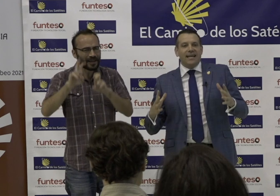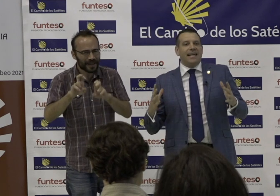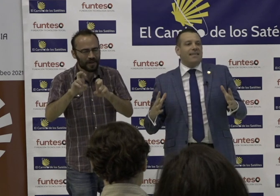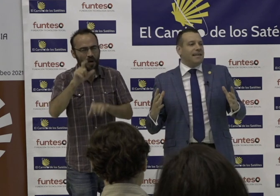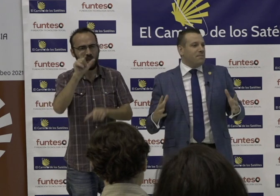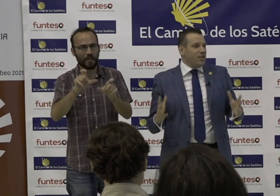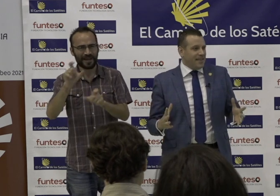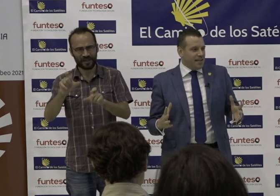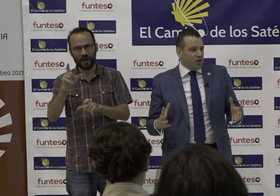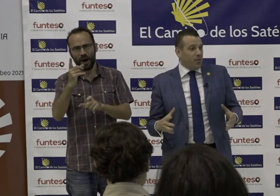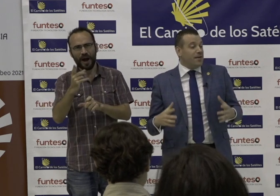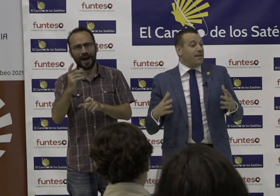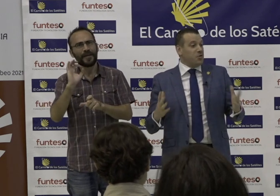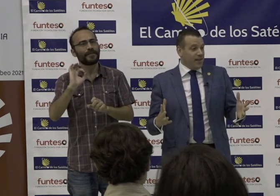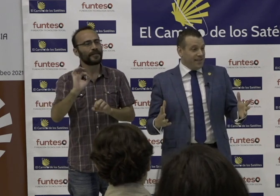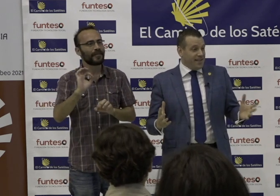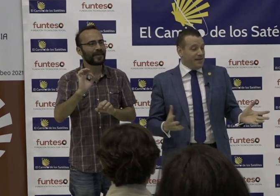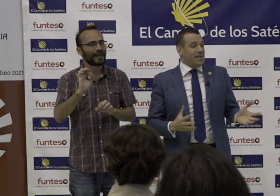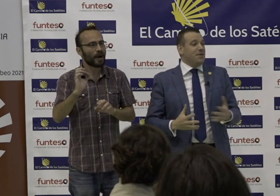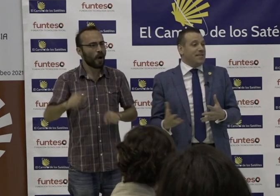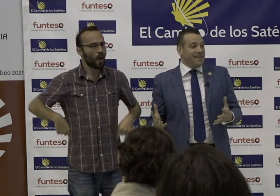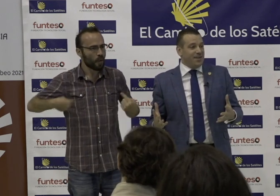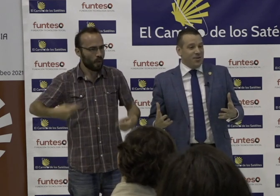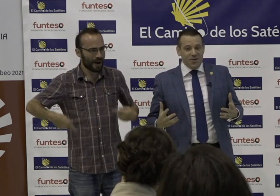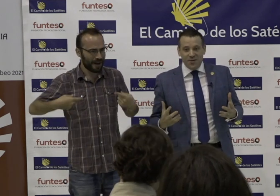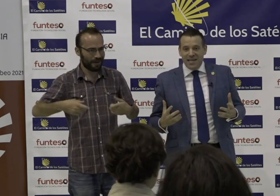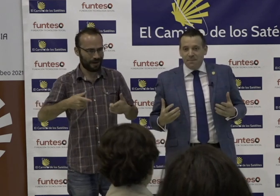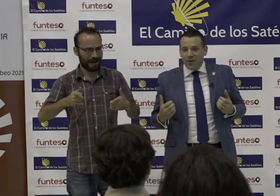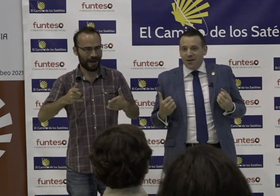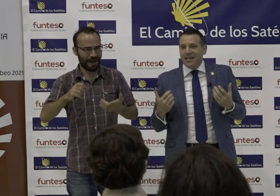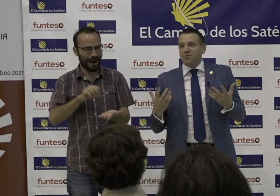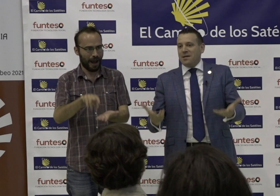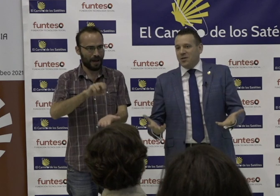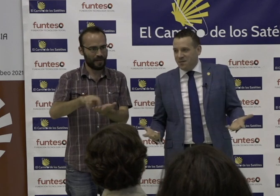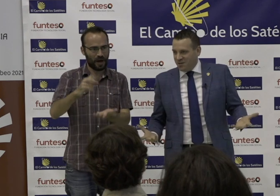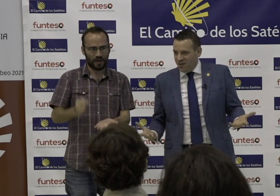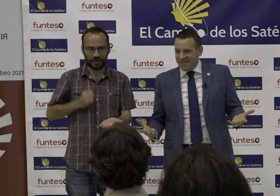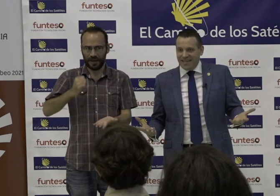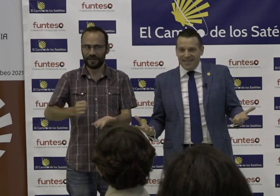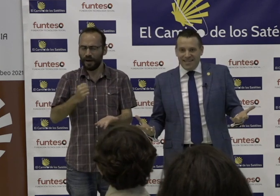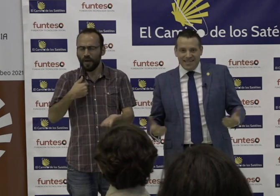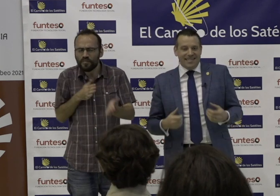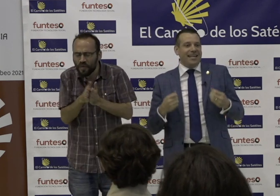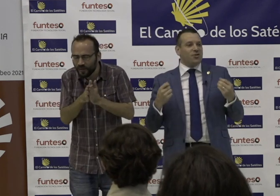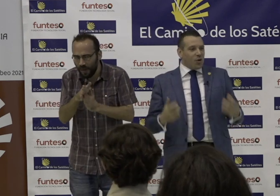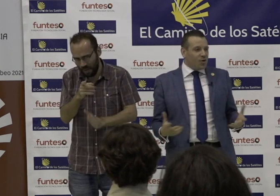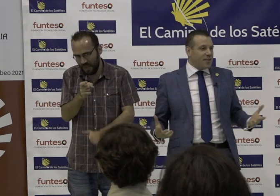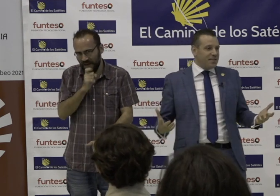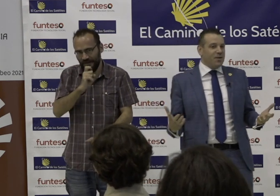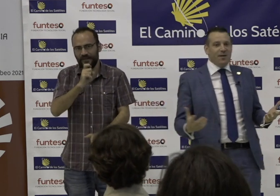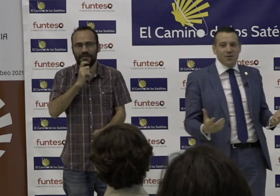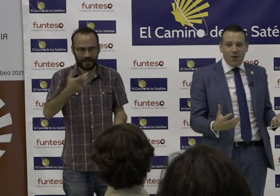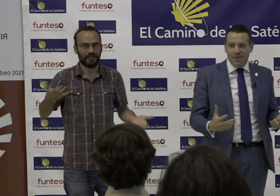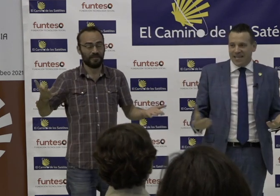de una persona que quería hacer el Camino de Santiago, ponerle ruedas y hacer el Camino de Santiago, digo yo, ¿pero qué les voy a motivar yo a esta gente si sale todos